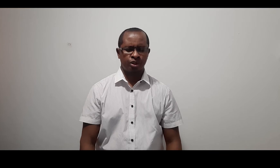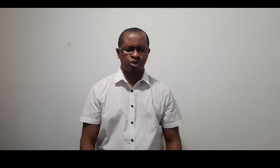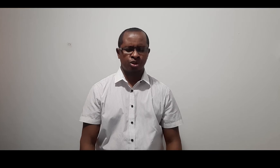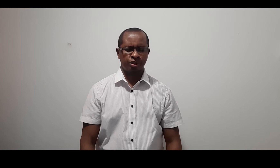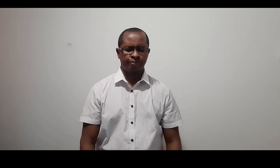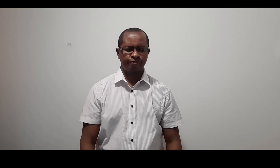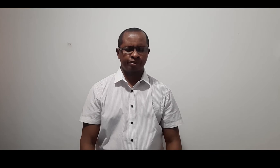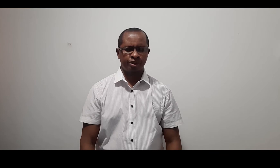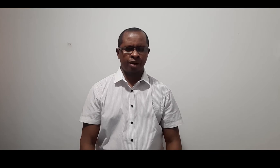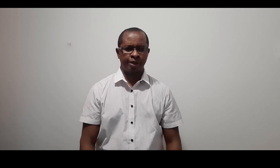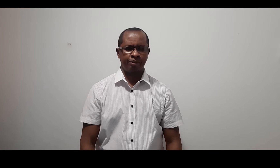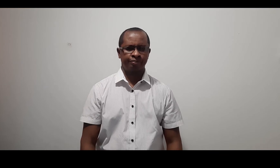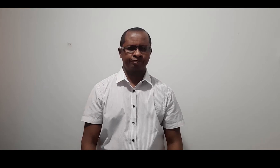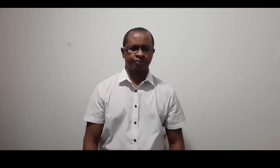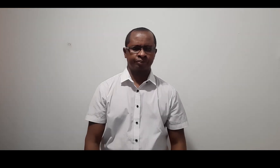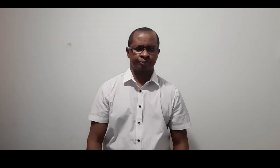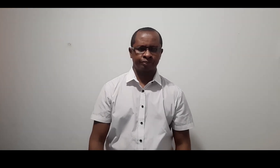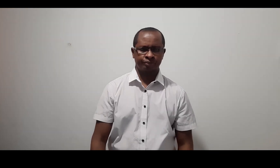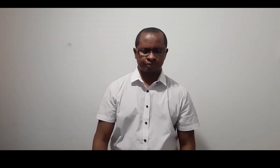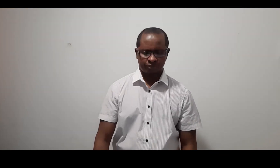desus. Amen.